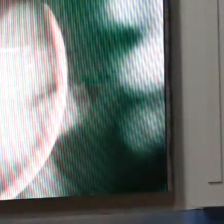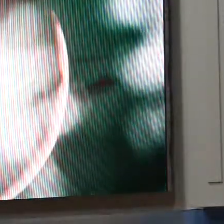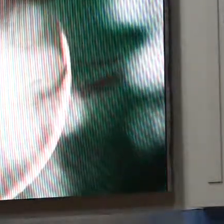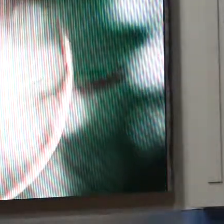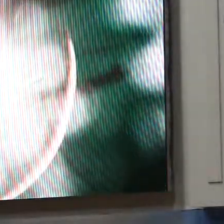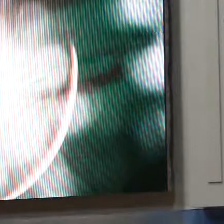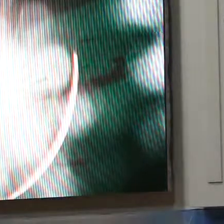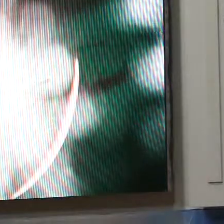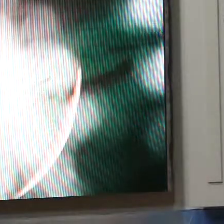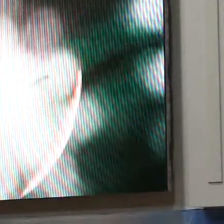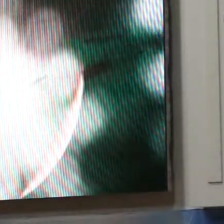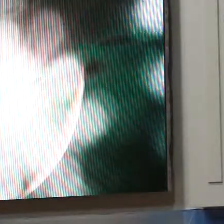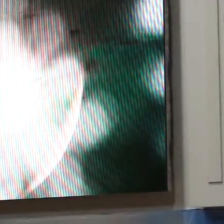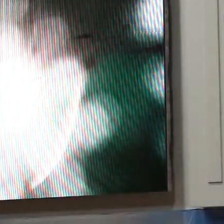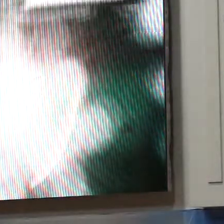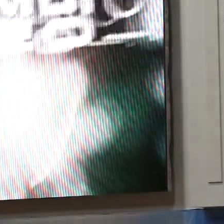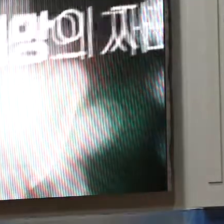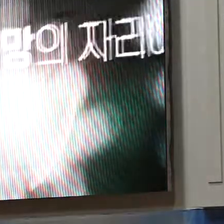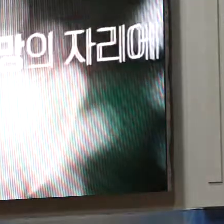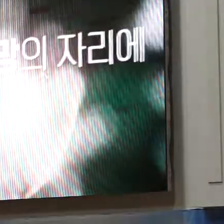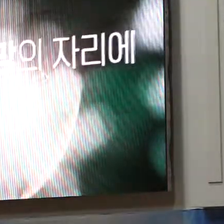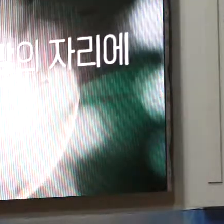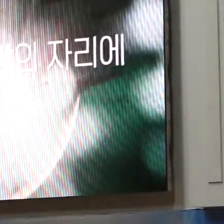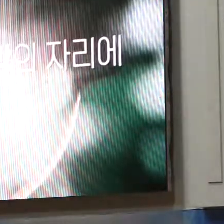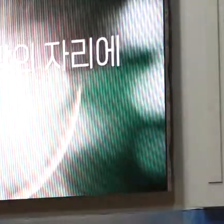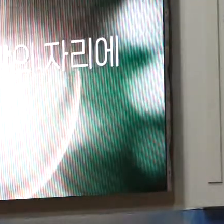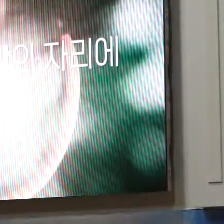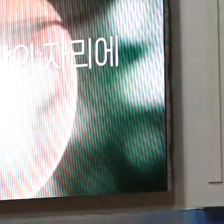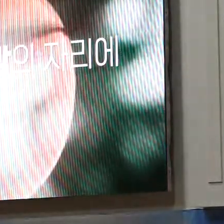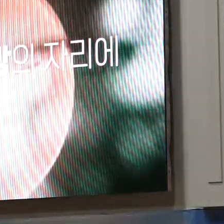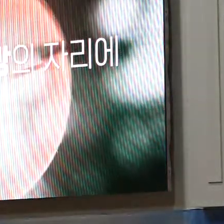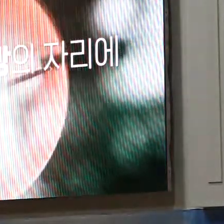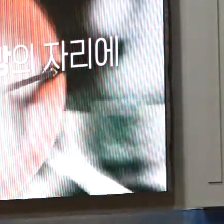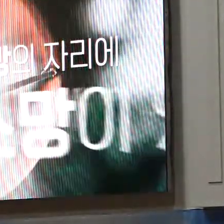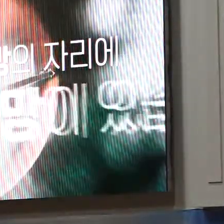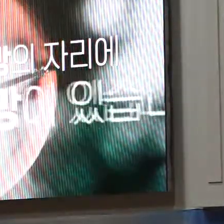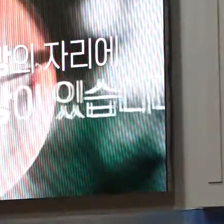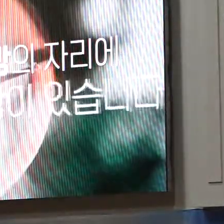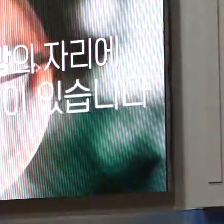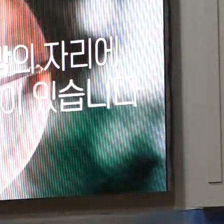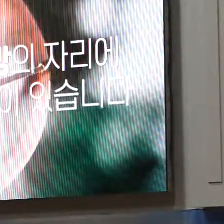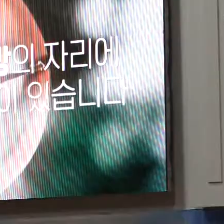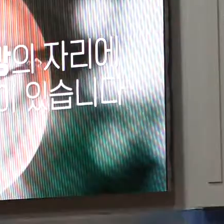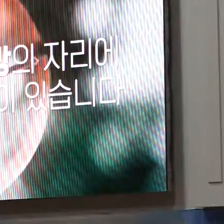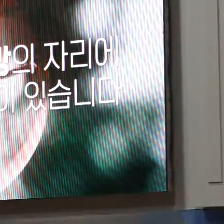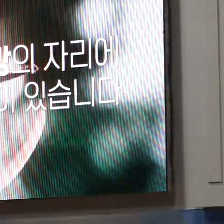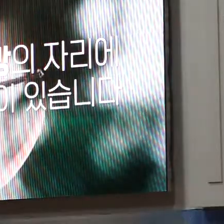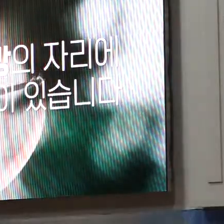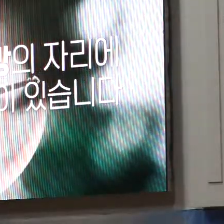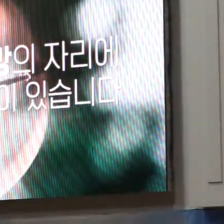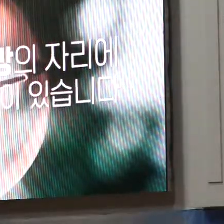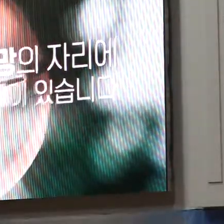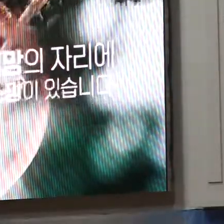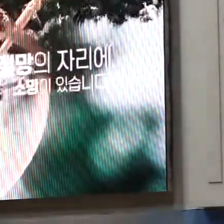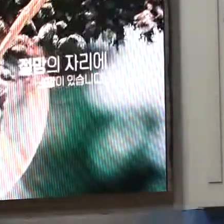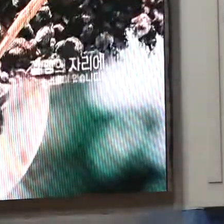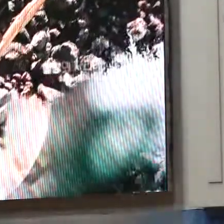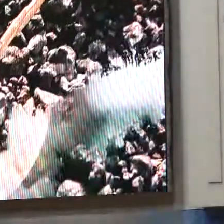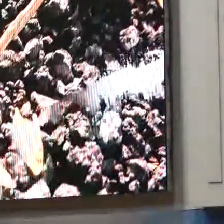부활은 시작되었습니다. 절망의 자리에 소망이 있습니다.